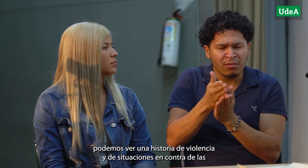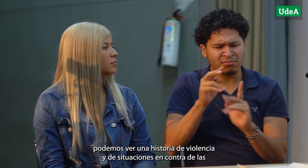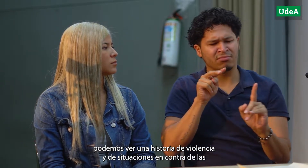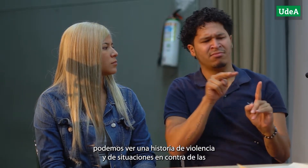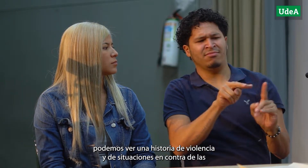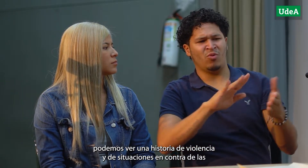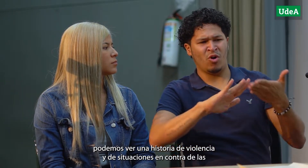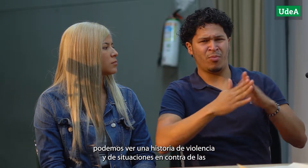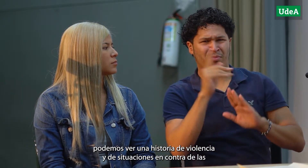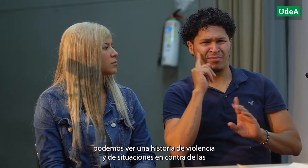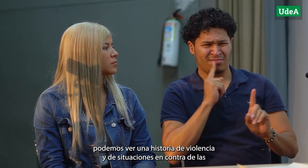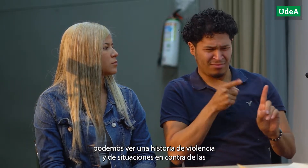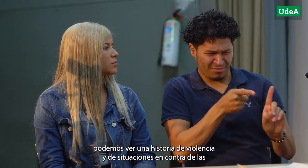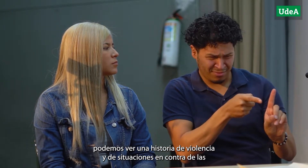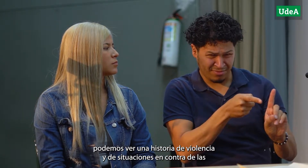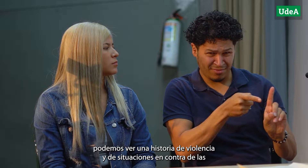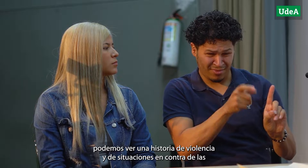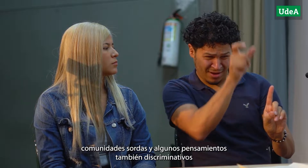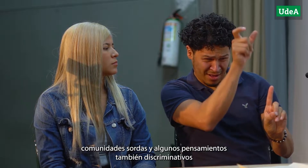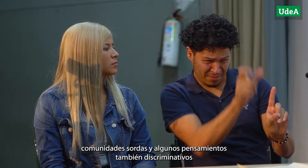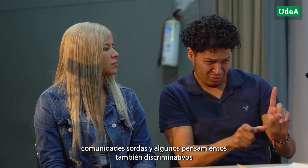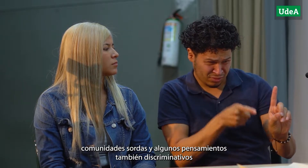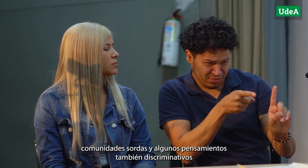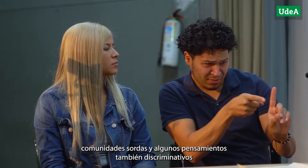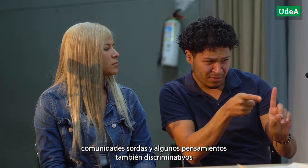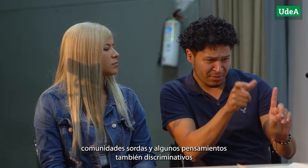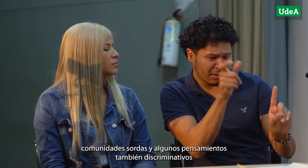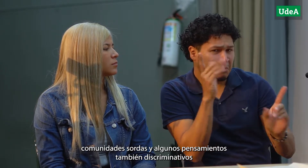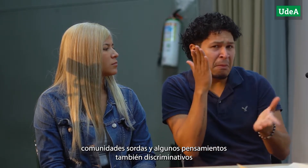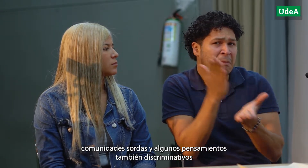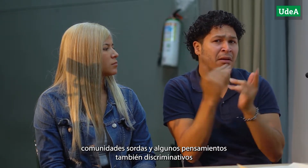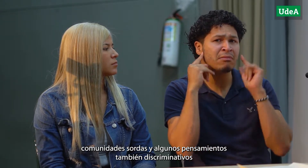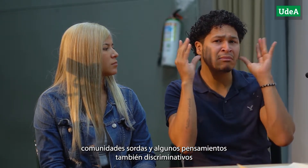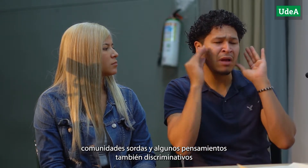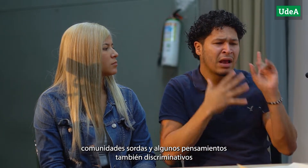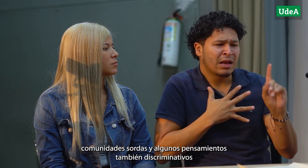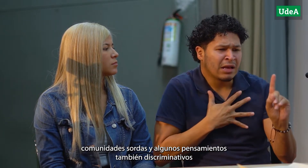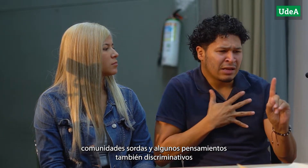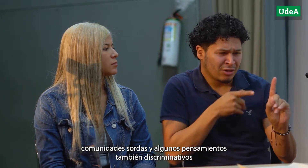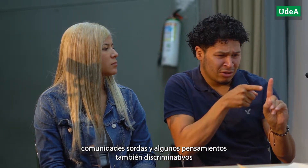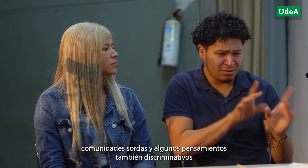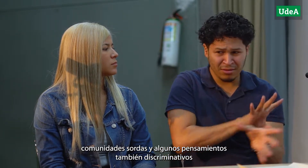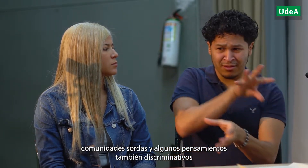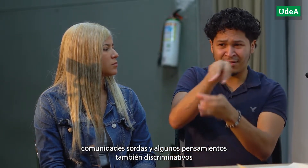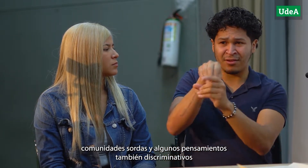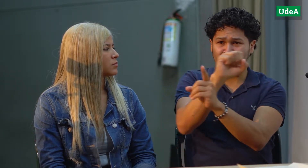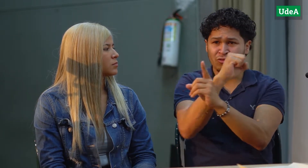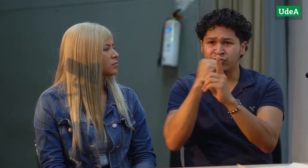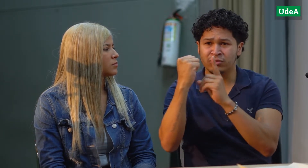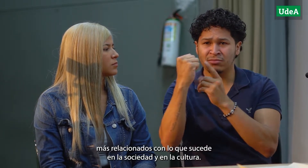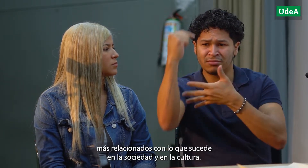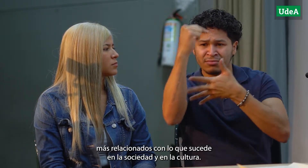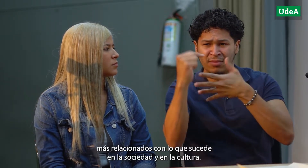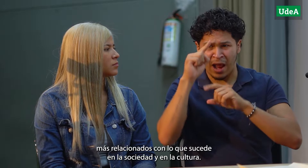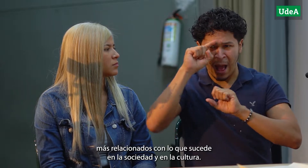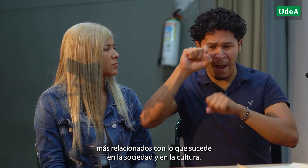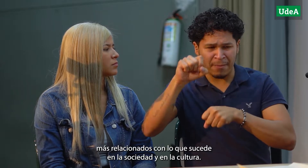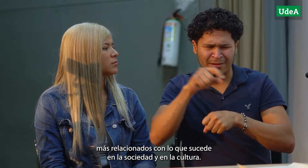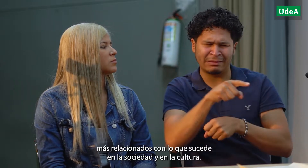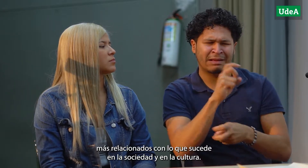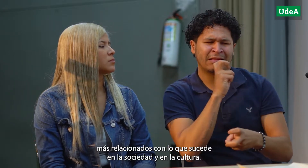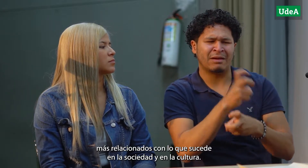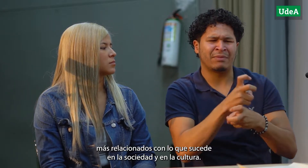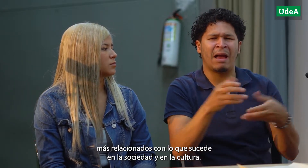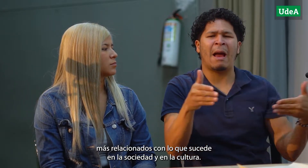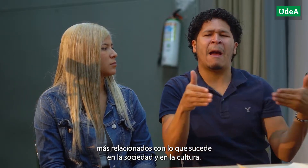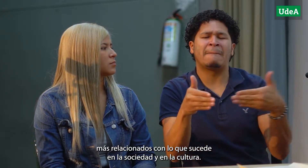violencia y de situaciones en contra de las comunidades sordas y algunos pensamientos también discriminativos más relacionados